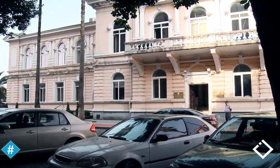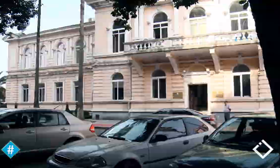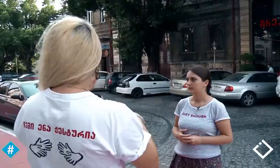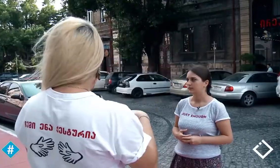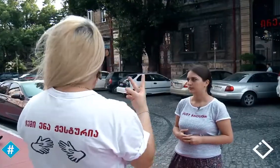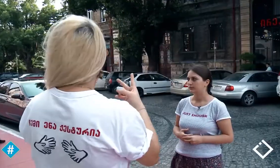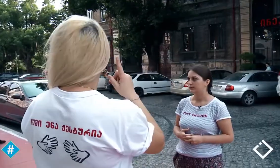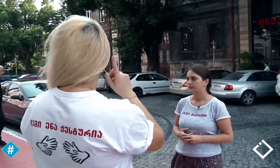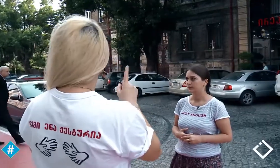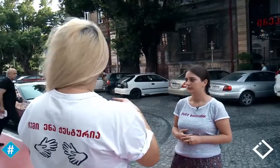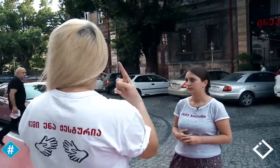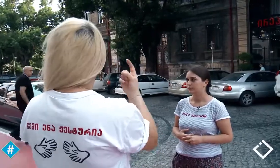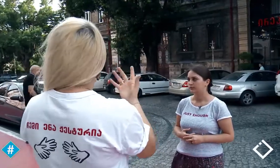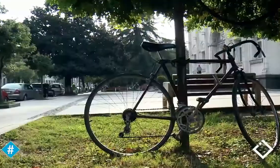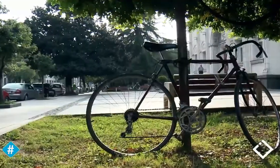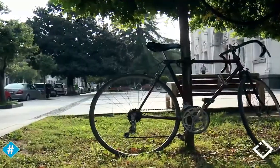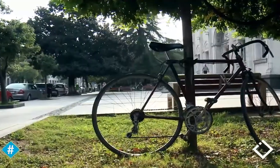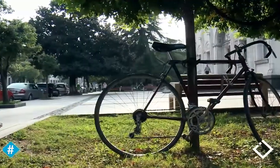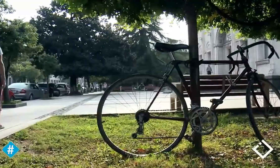და არ მჭირდებოდეს მუდმივად თარჯიმანი მოვიყვანო.